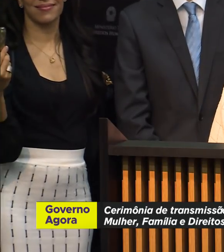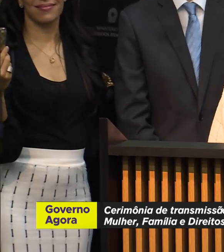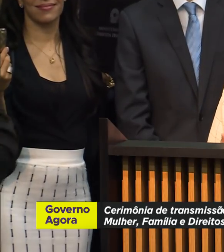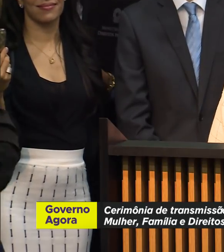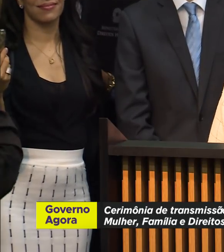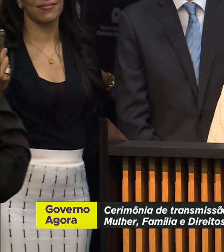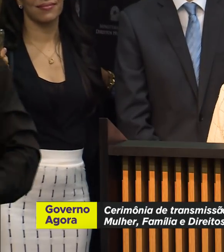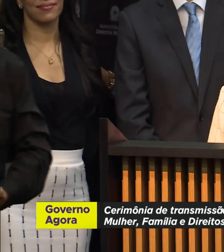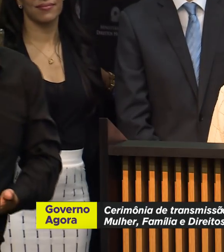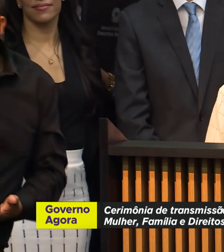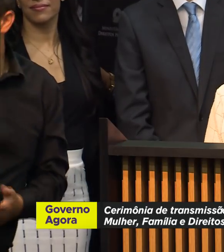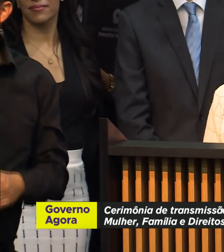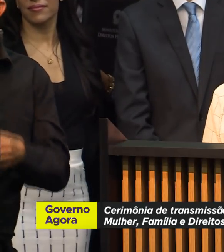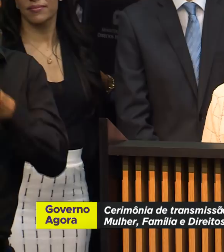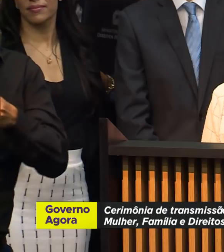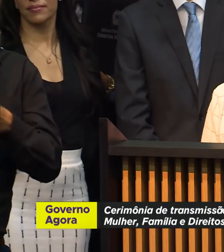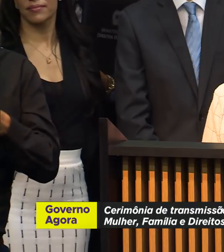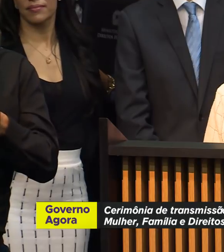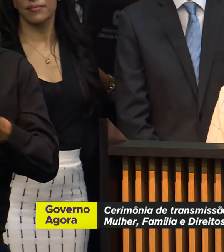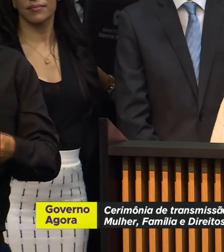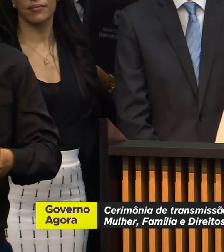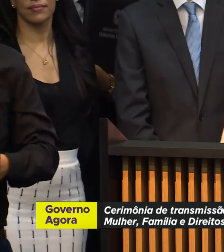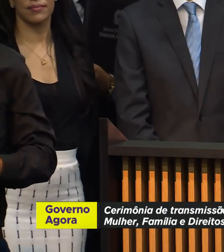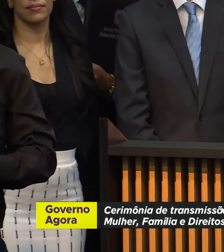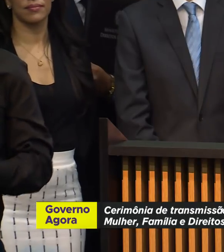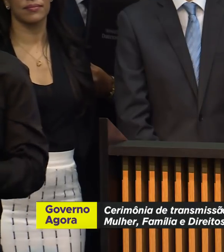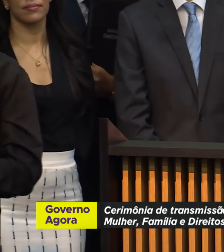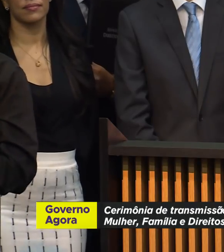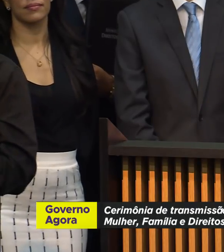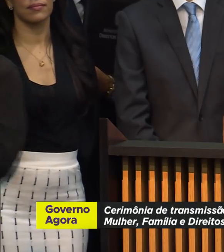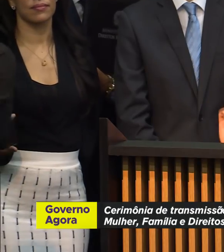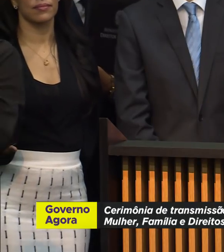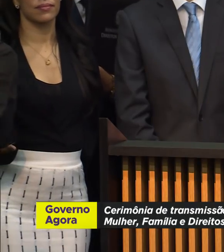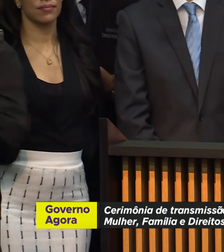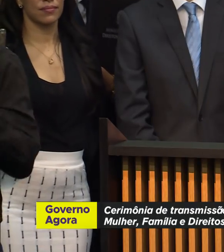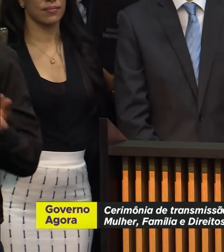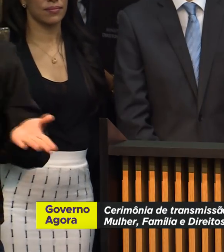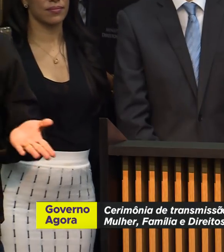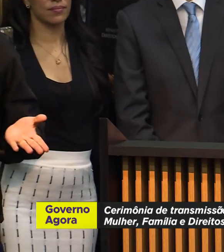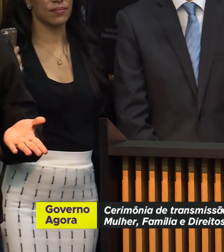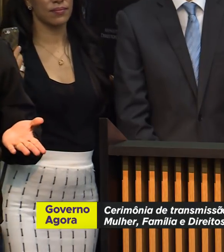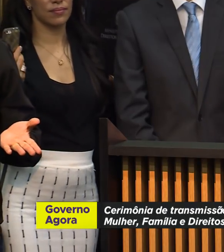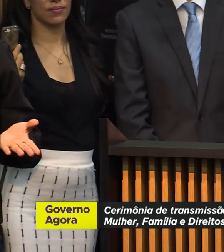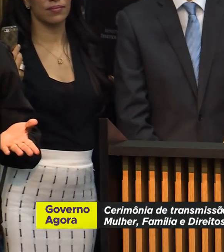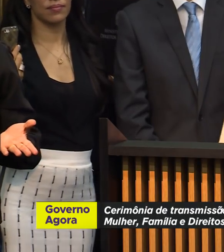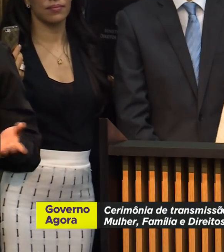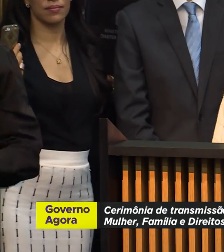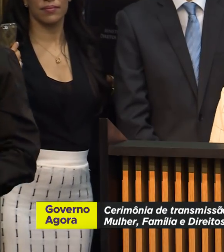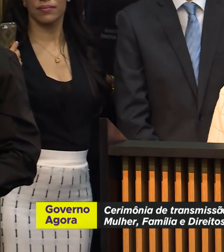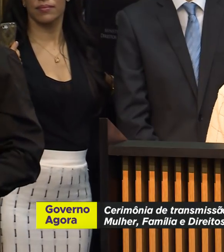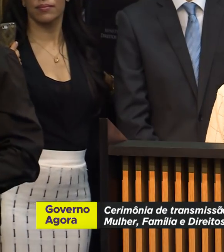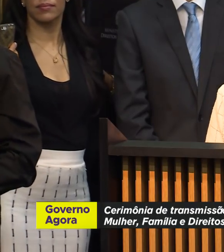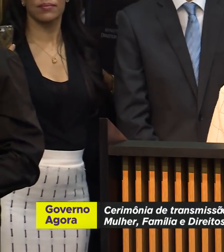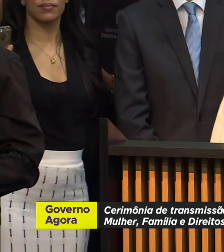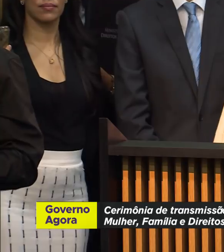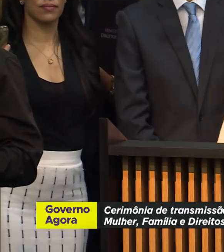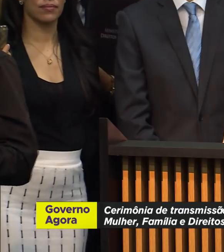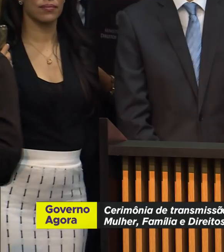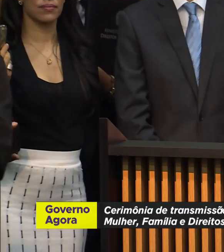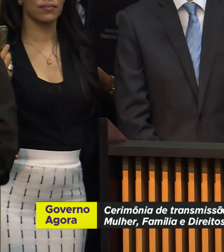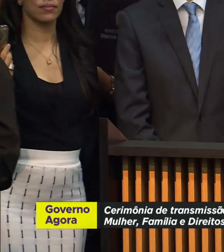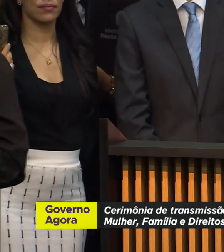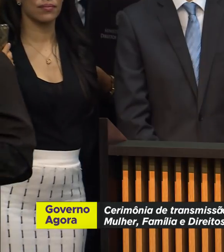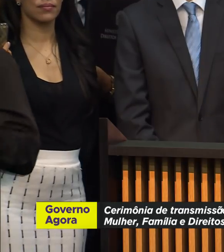para a cidade, para ter seu bebezinho, nós temos etnias ainda, pouquíssimas, que não aceitam as crianças gêmeas.